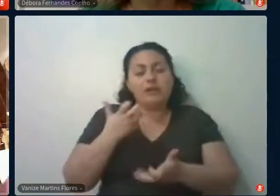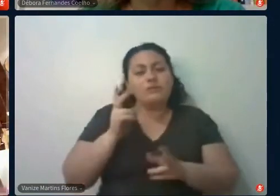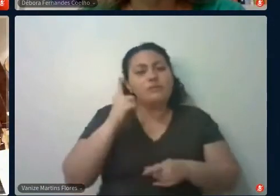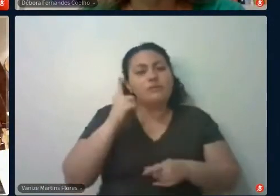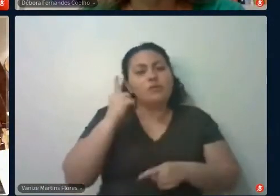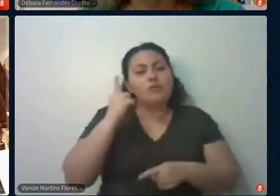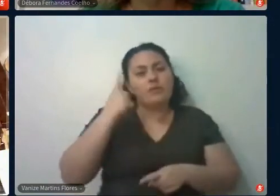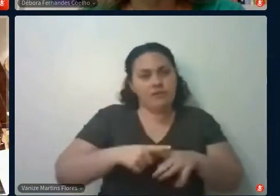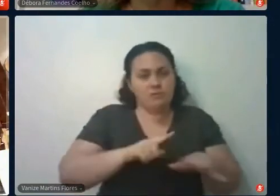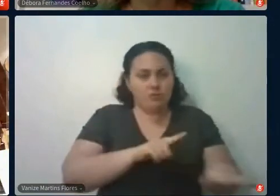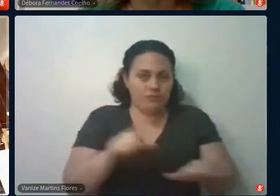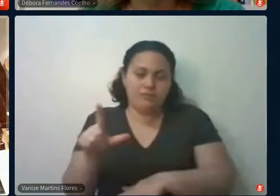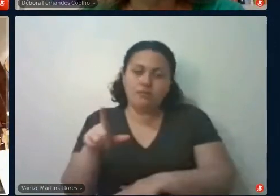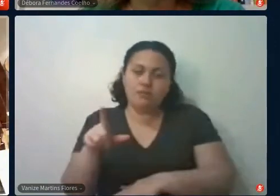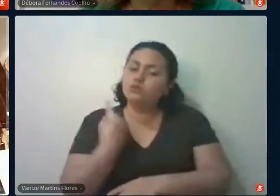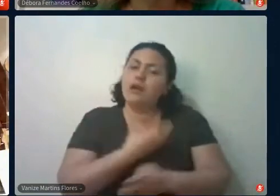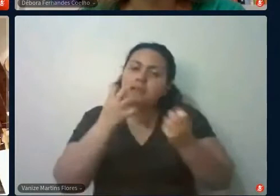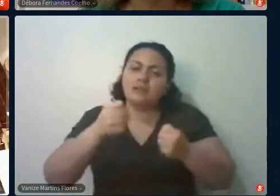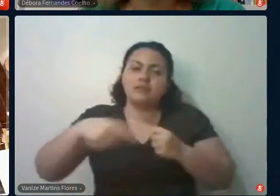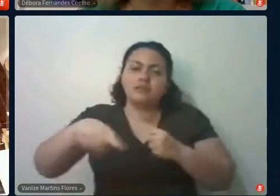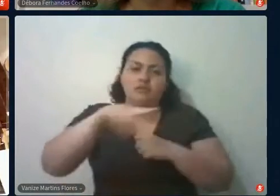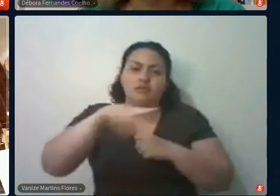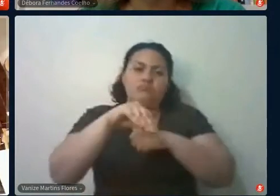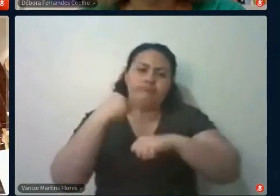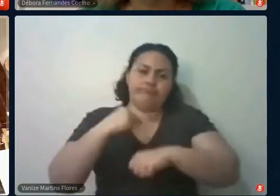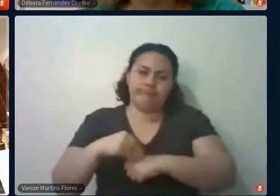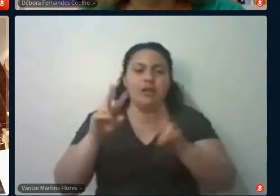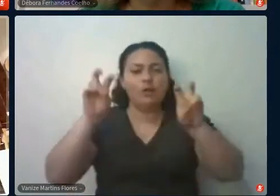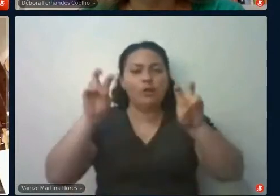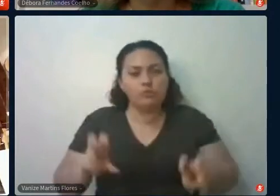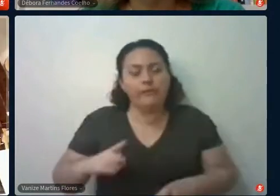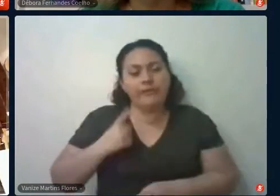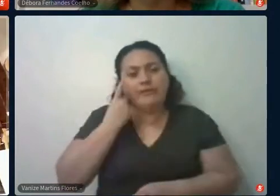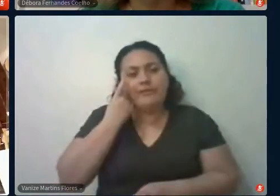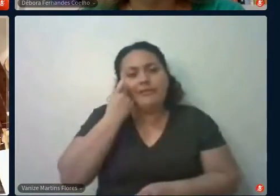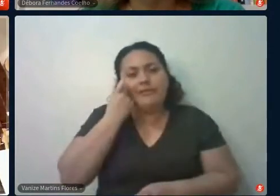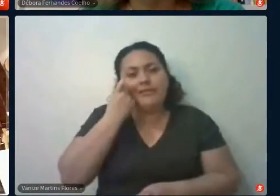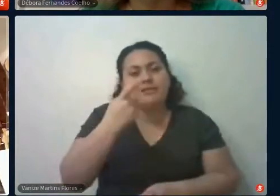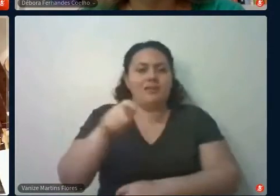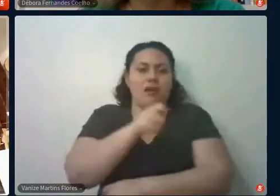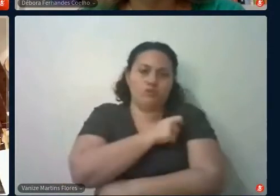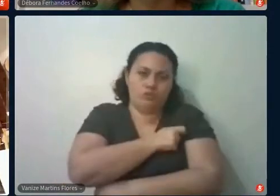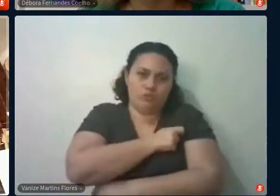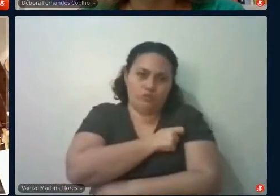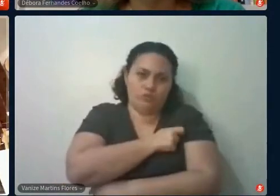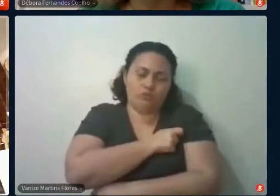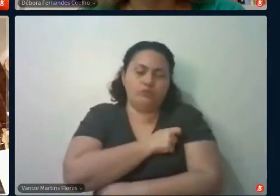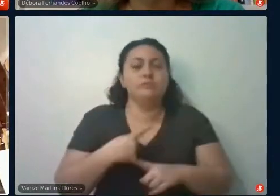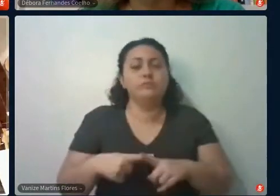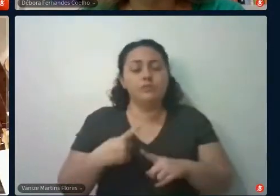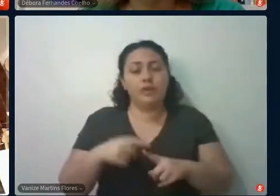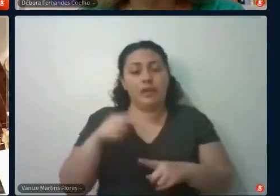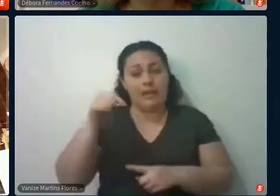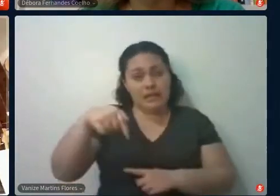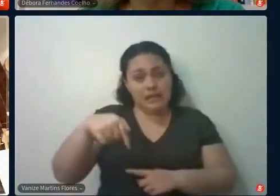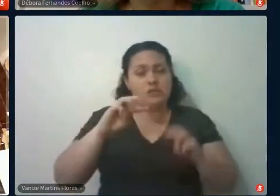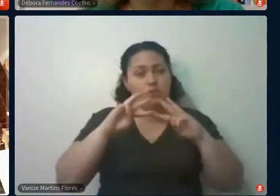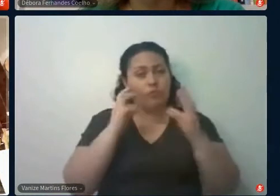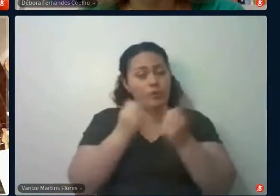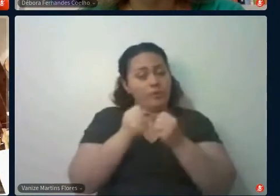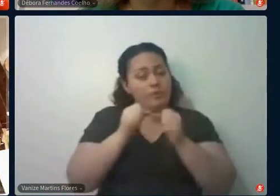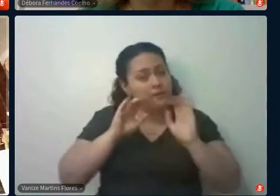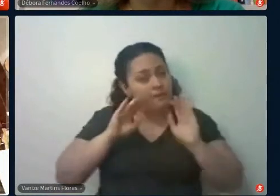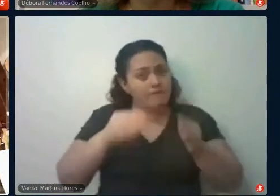aceita sugestões de temáticas que sejam de interesse dos discentes, porque esse webinar ele é feito para os discentes,